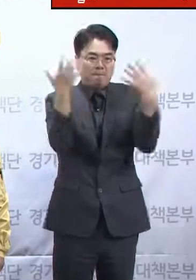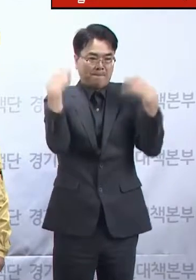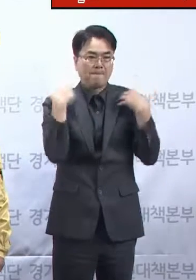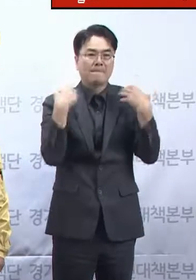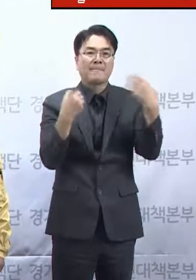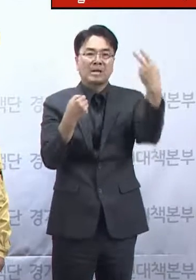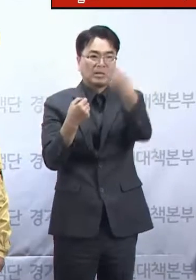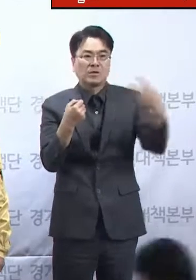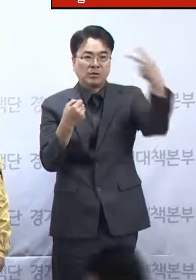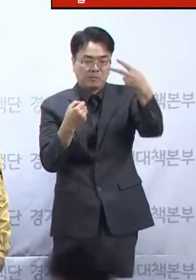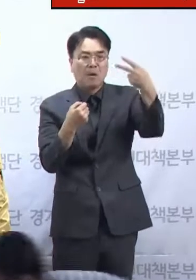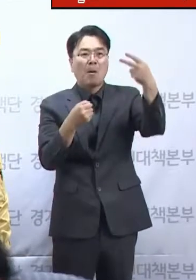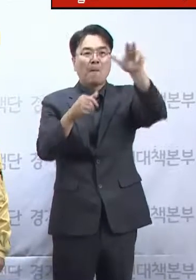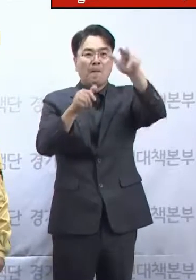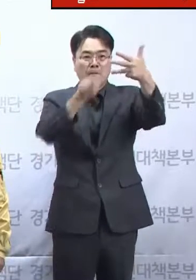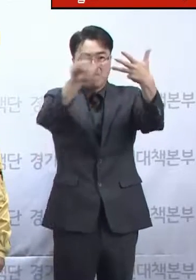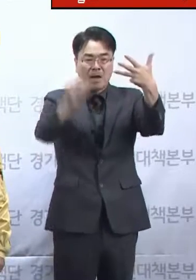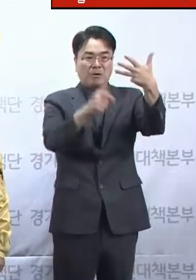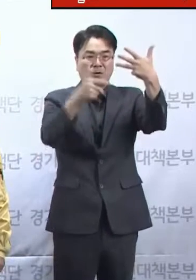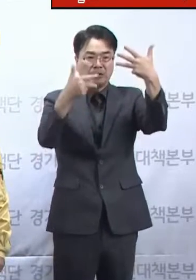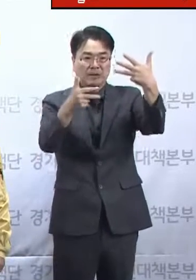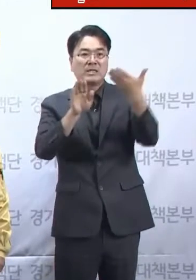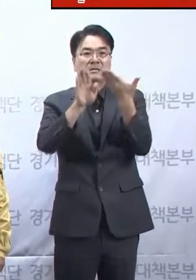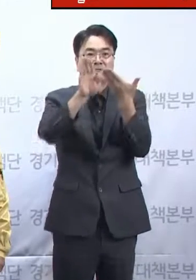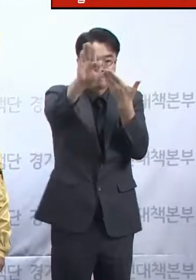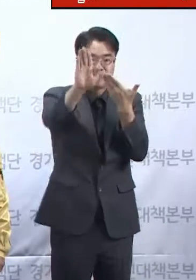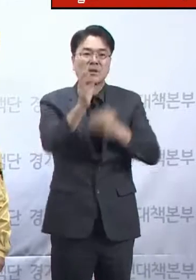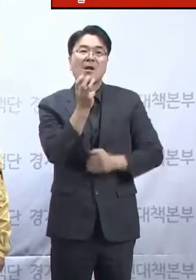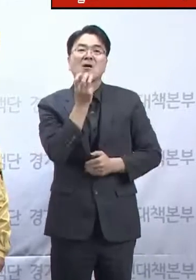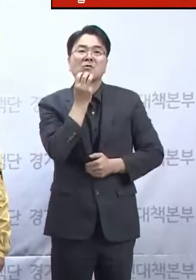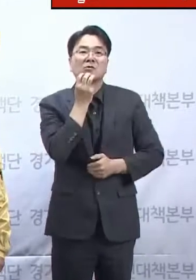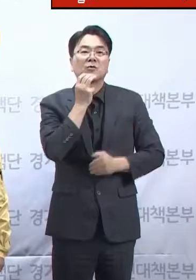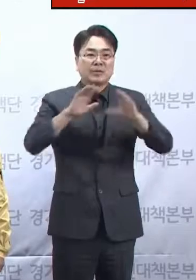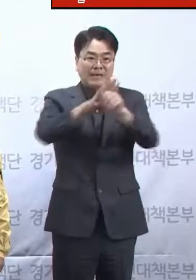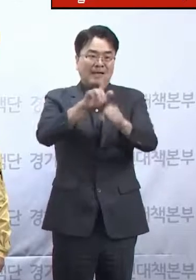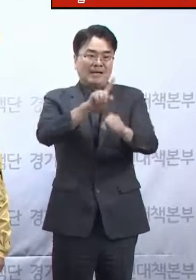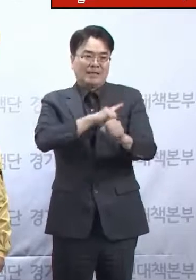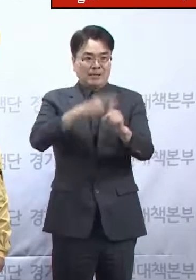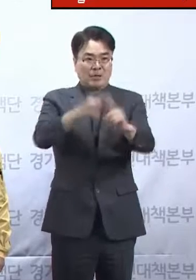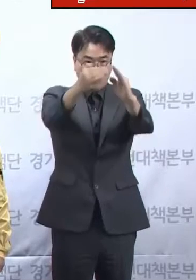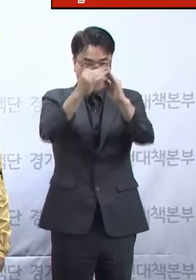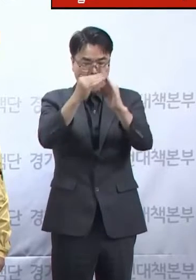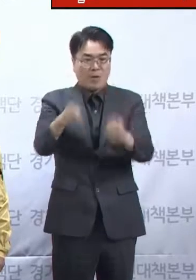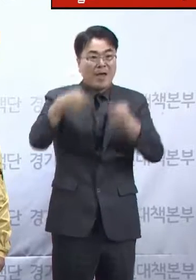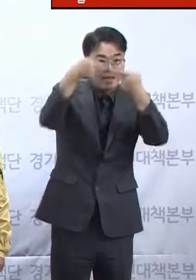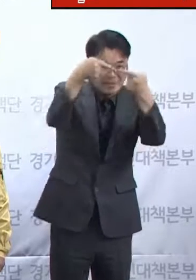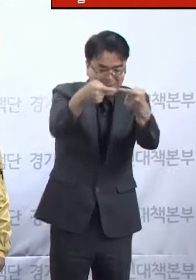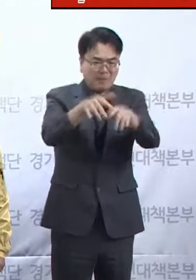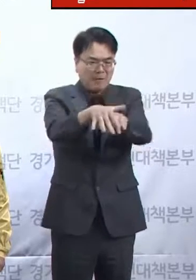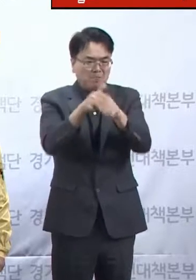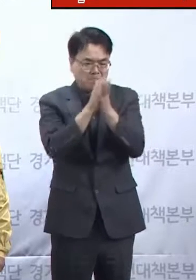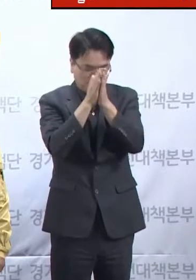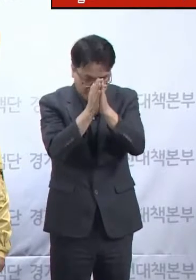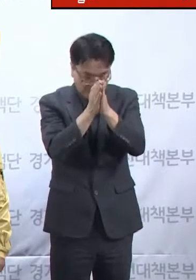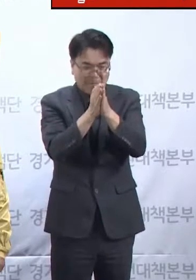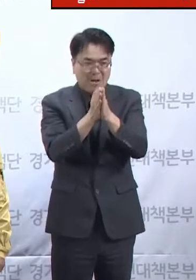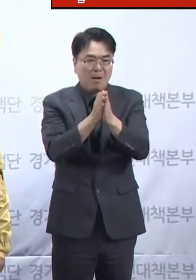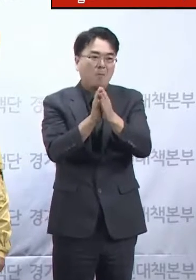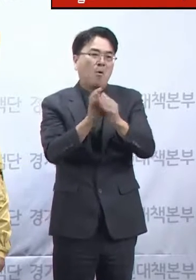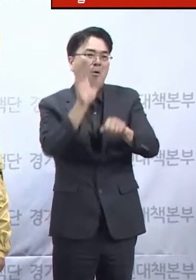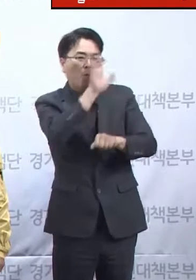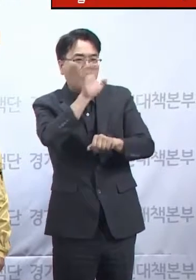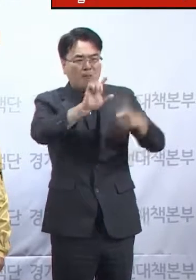2020년 8월 7일 이후 서울 제1사랑교회 예배, 소모임, 수련회, 캠페인, 기타